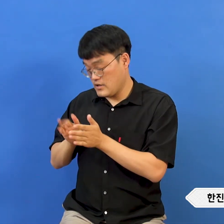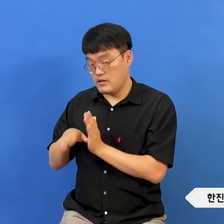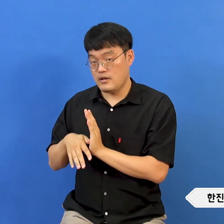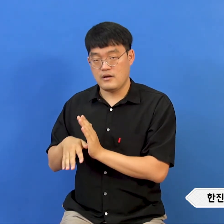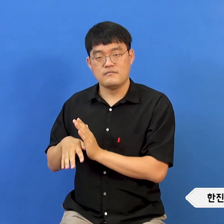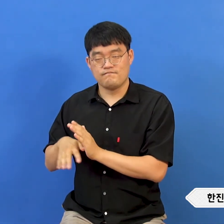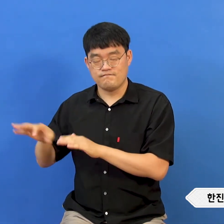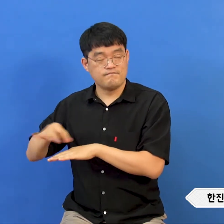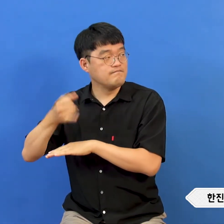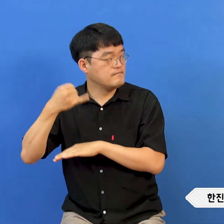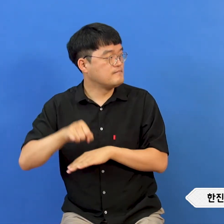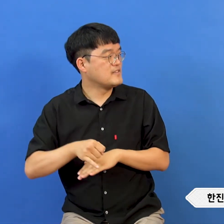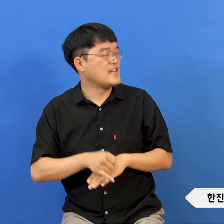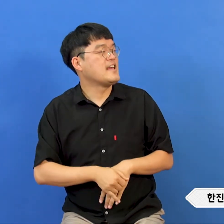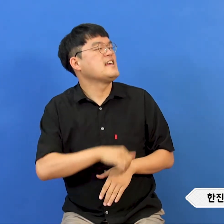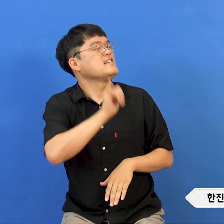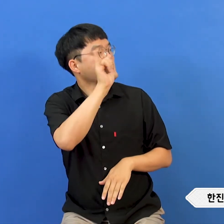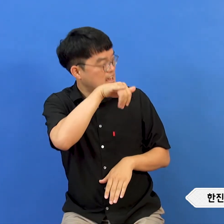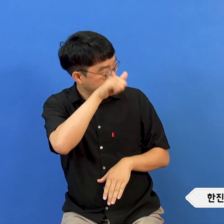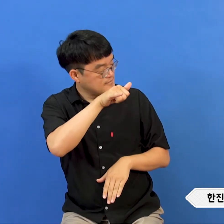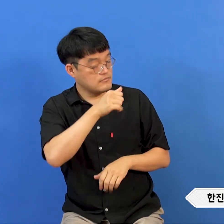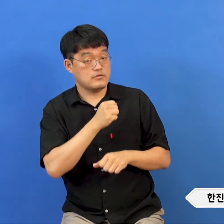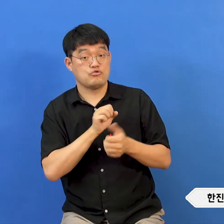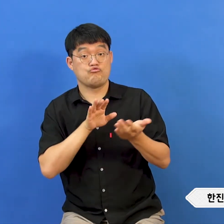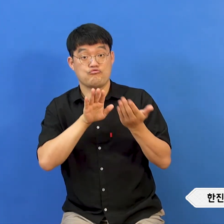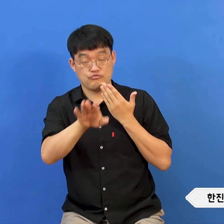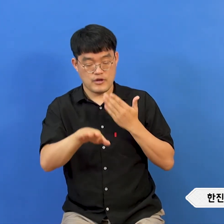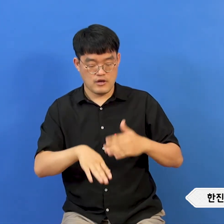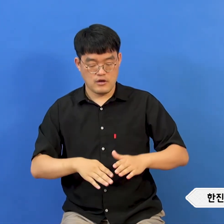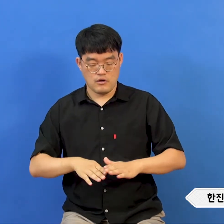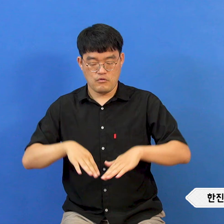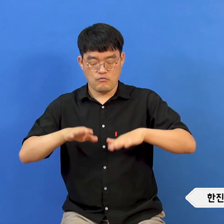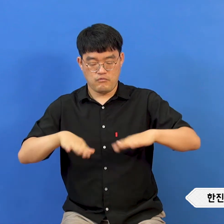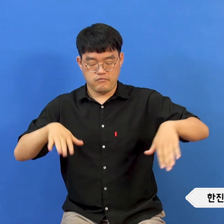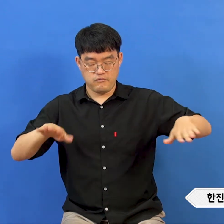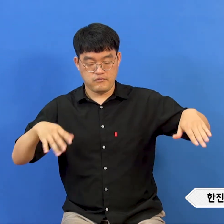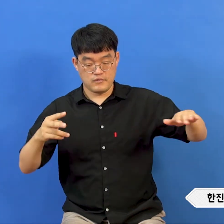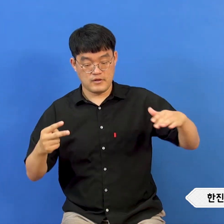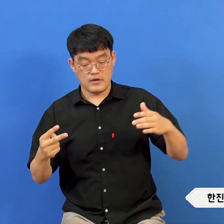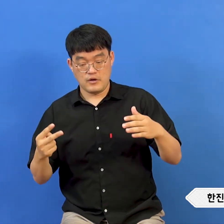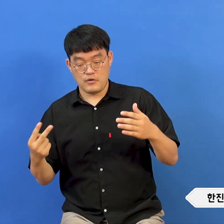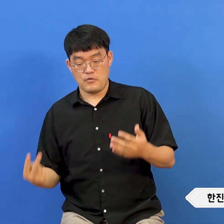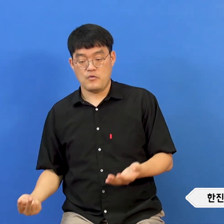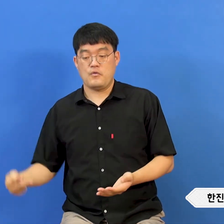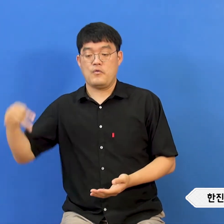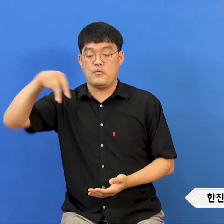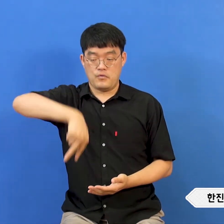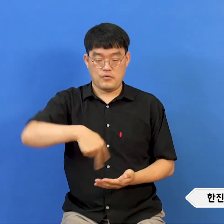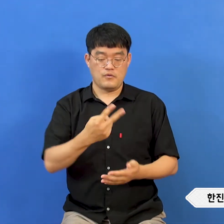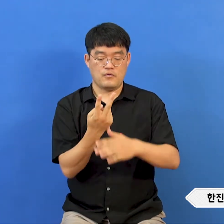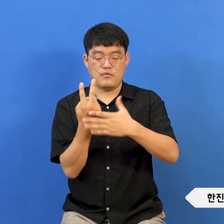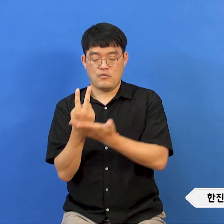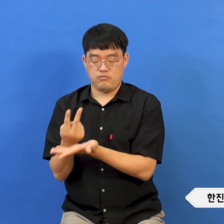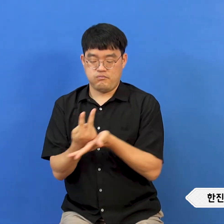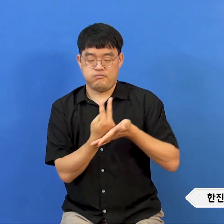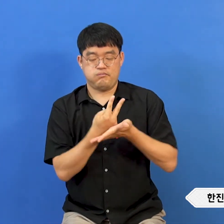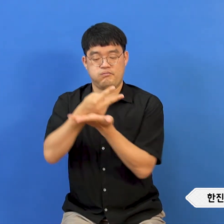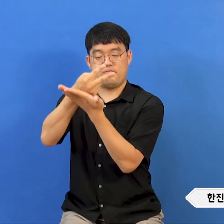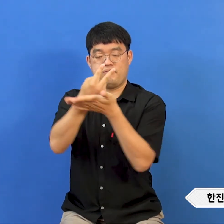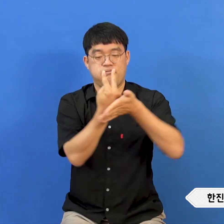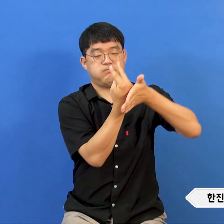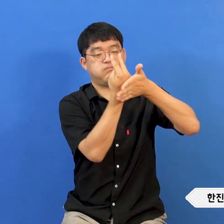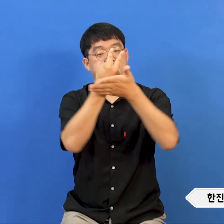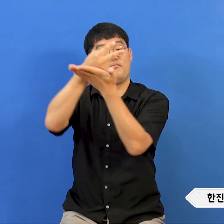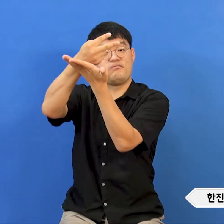공주가 Yes! 하고는 양탄자에 덜렁 올라탑니다. 양탄자가 그냥 하늘을 향해서 날아오르면서 그들